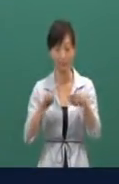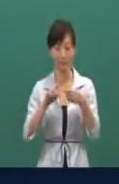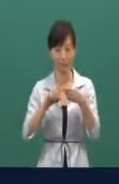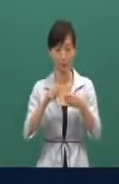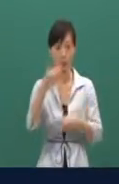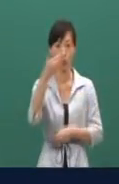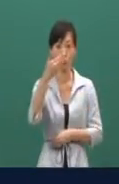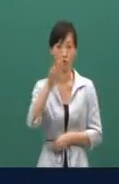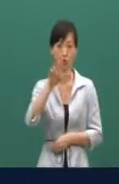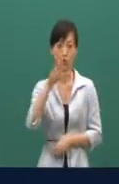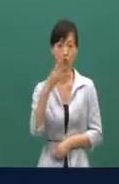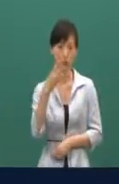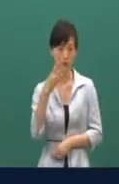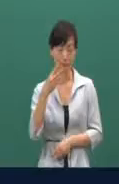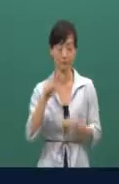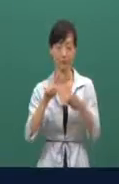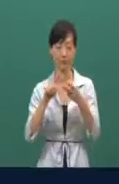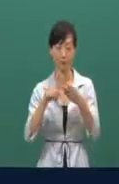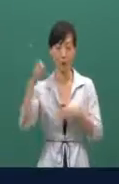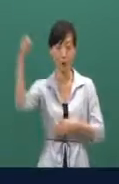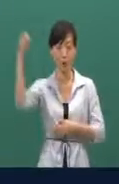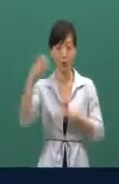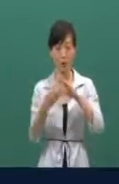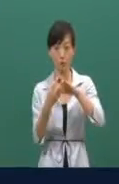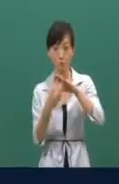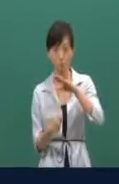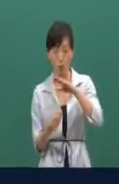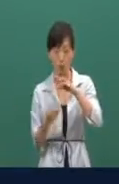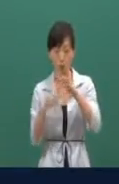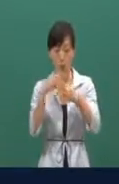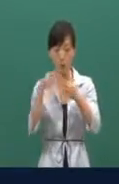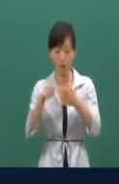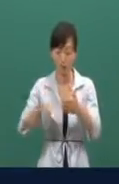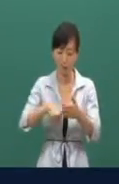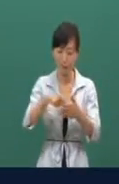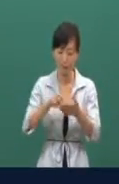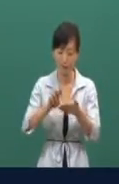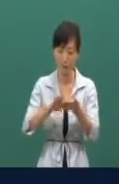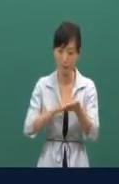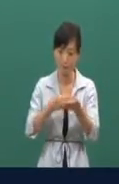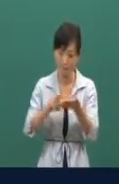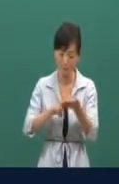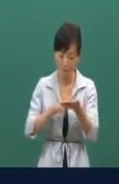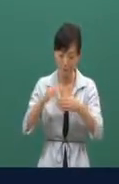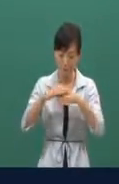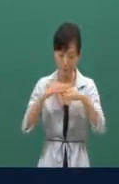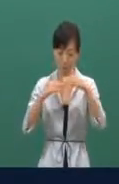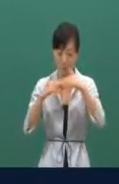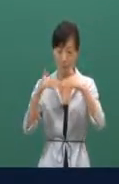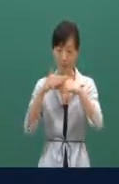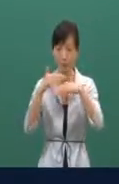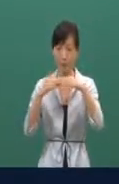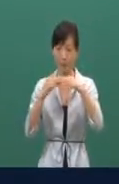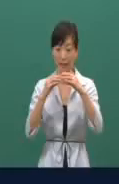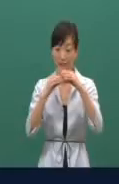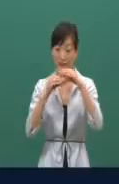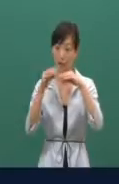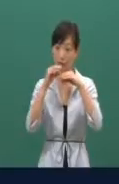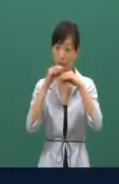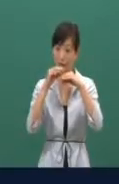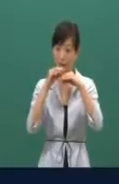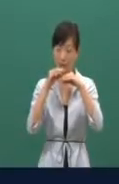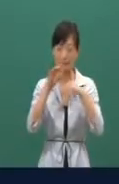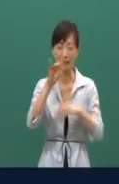人参とくるみ、干しぶどうを混ぜて具にしたキャロットサンドウィッチな